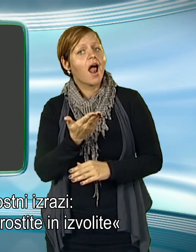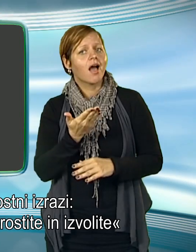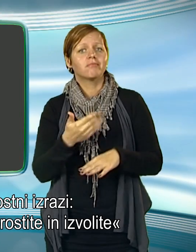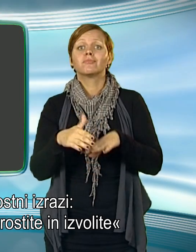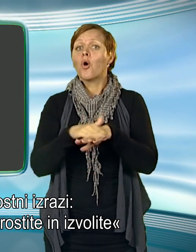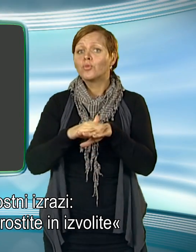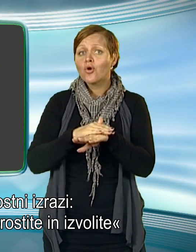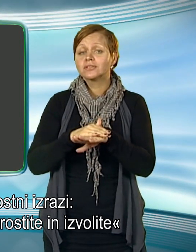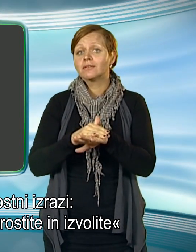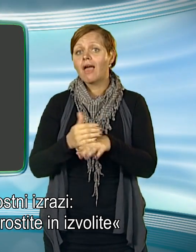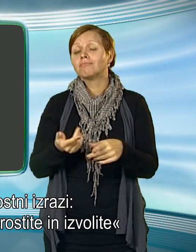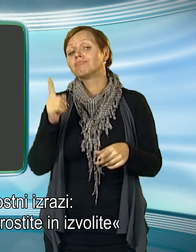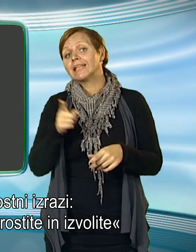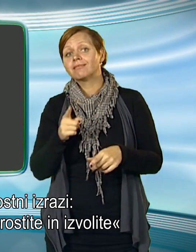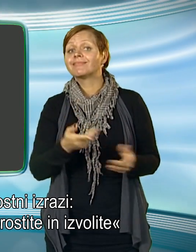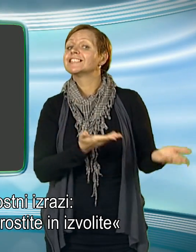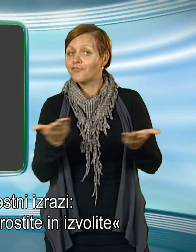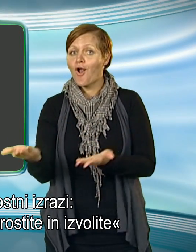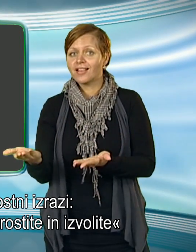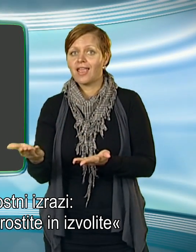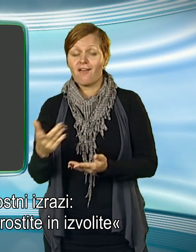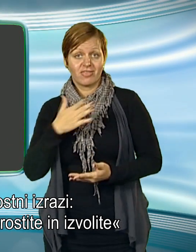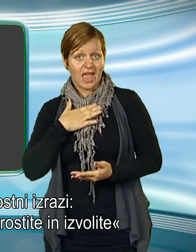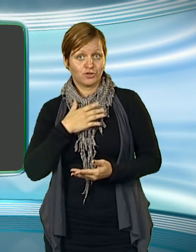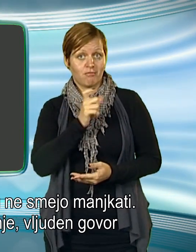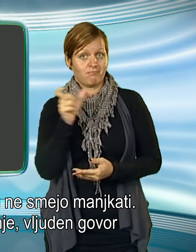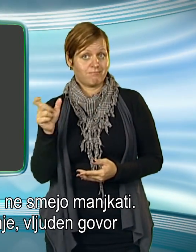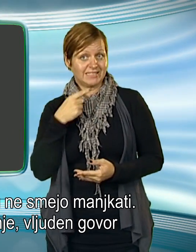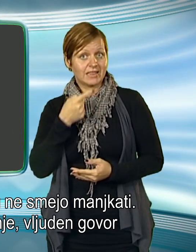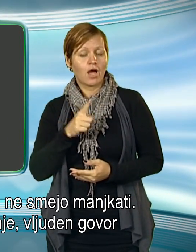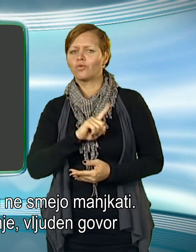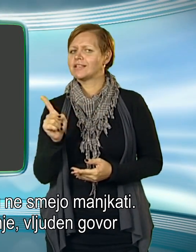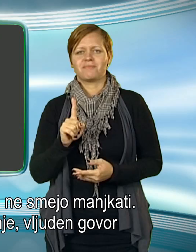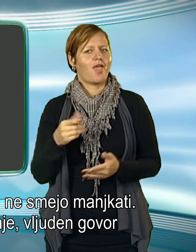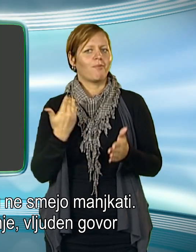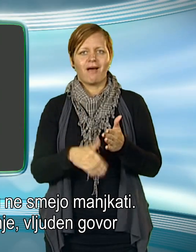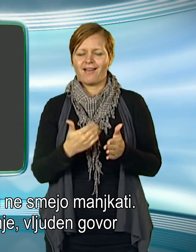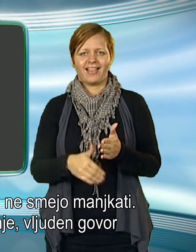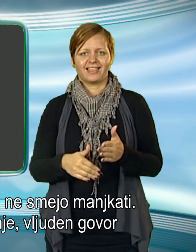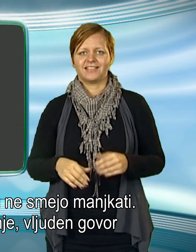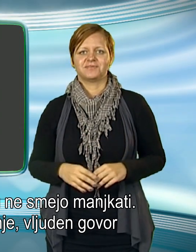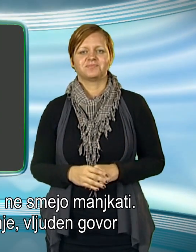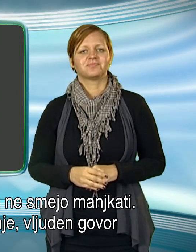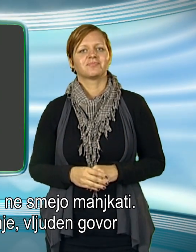prosim, hvala, oprostite in izvolite v našem besednjaku ne smejo manjkati.